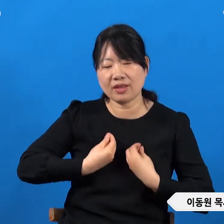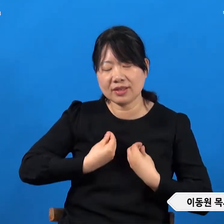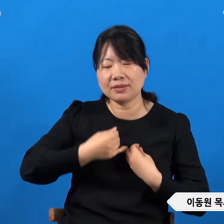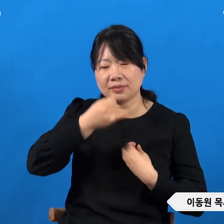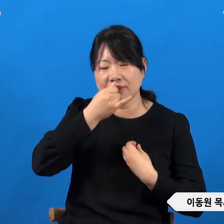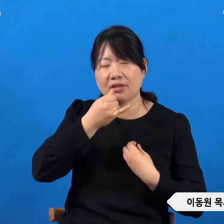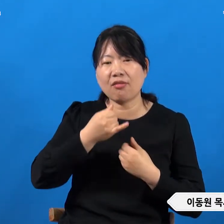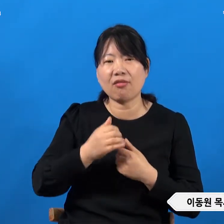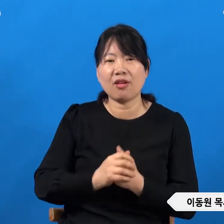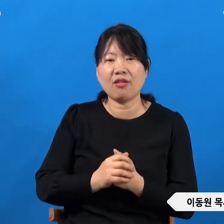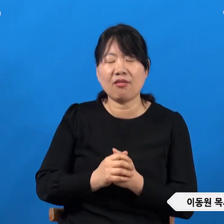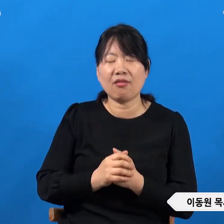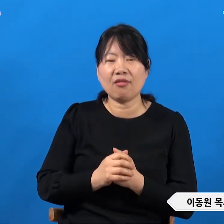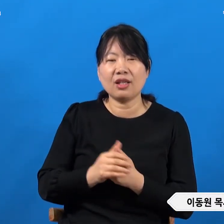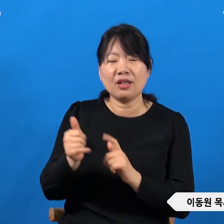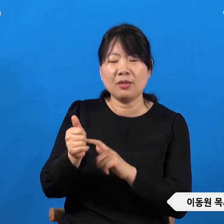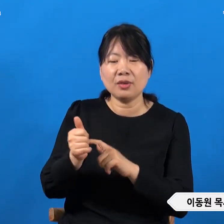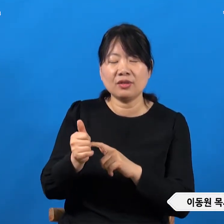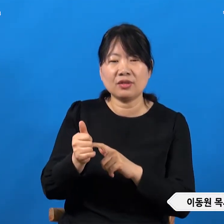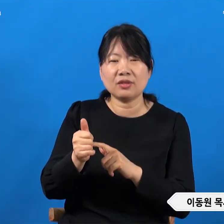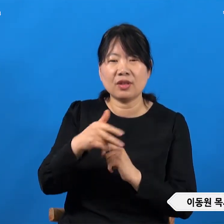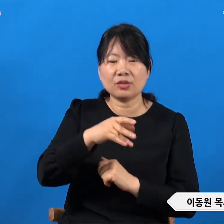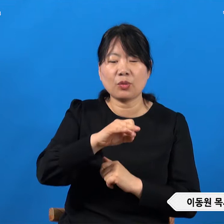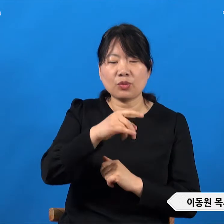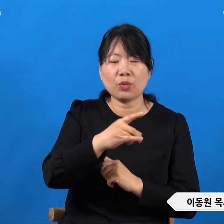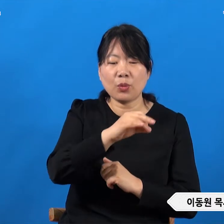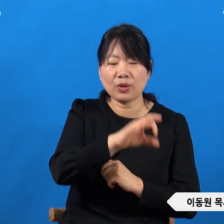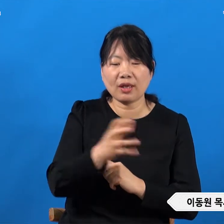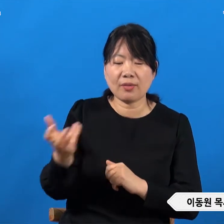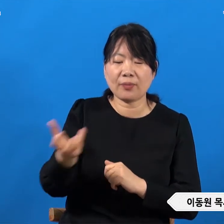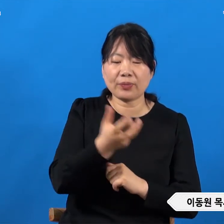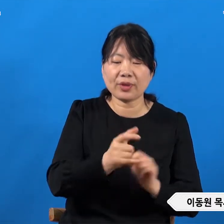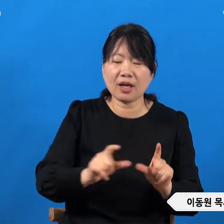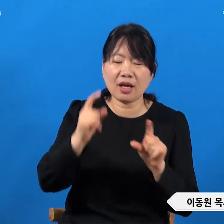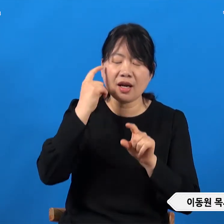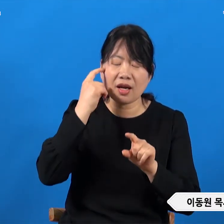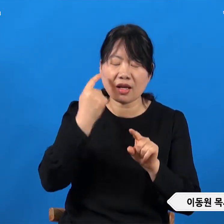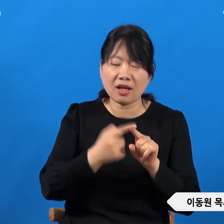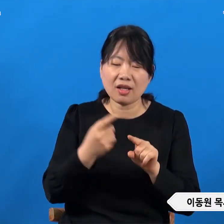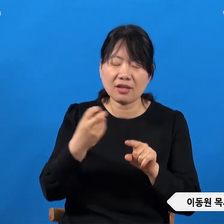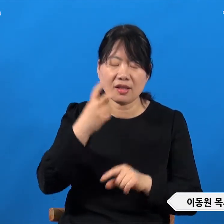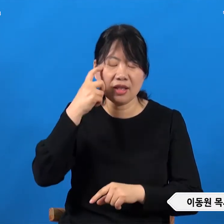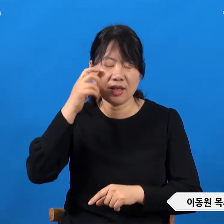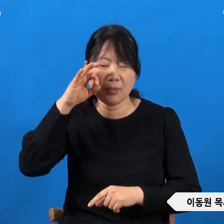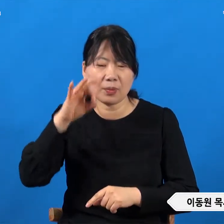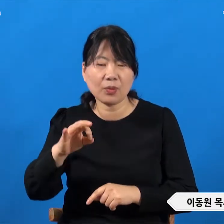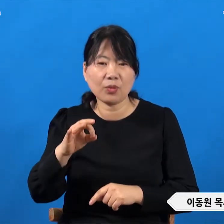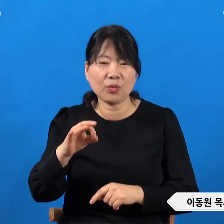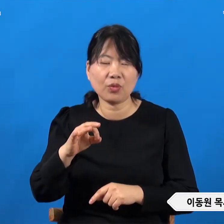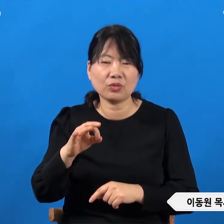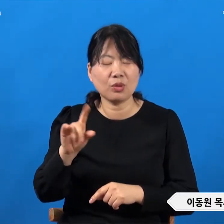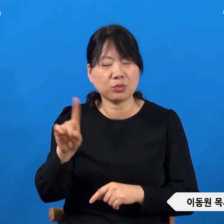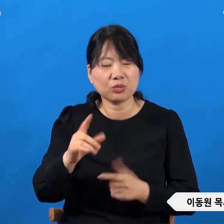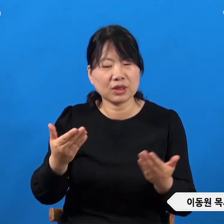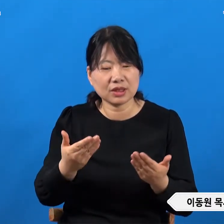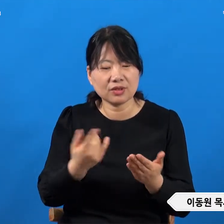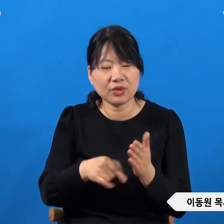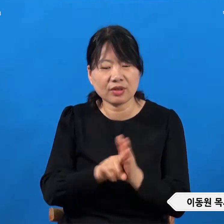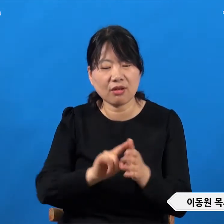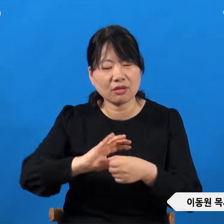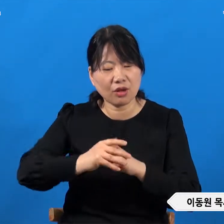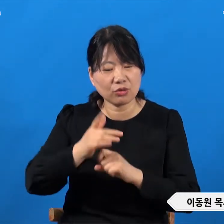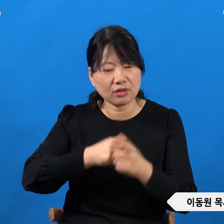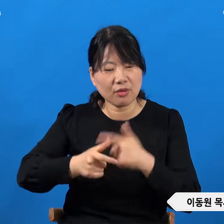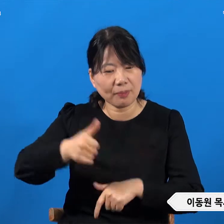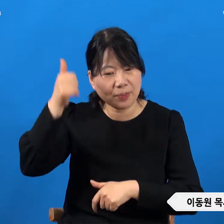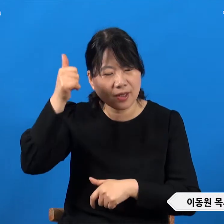채로 이분도 청송으로 가서 살까 그러다가 조금 마음을 돌이켜 그래도 무슨 일을 하려면 대구가